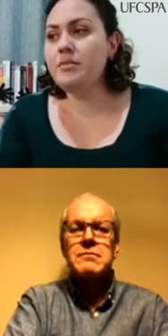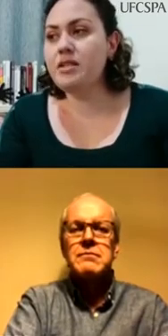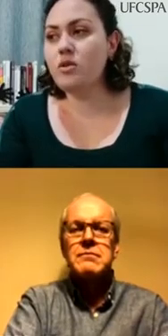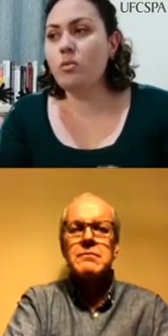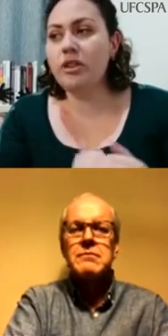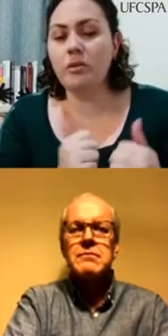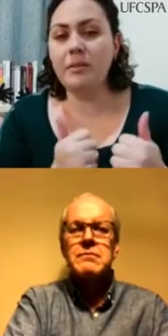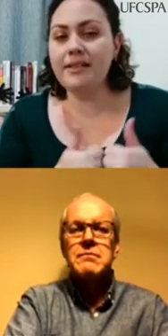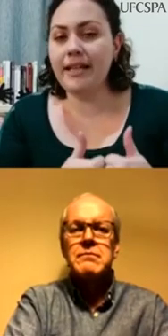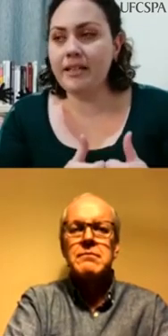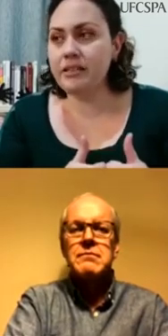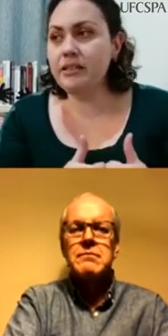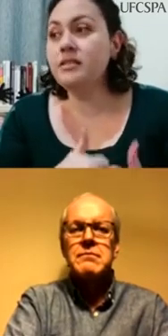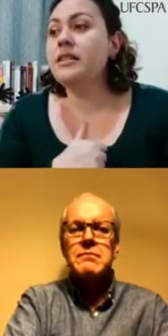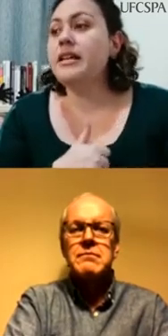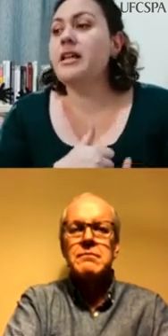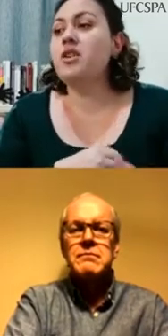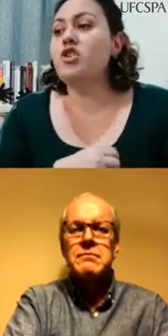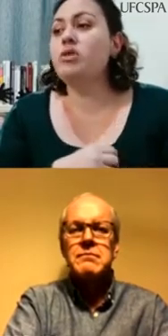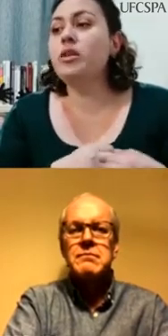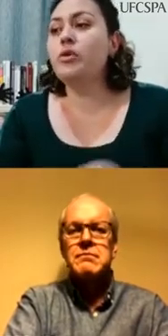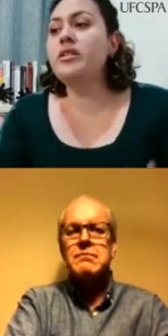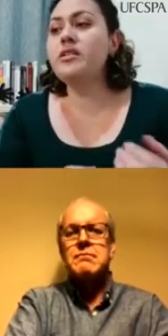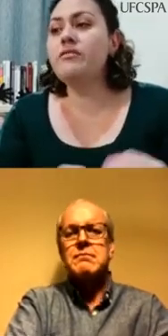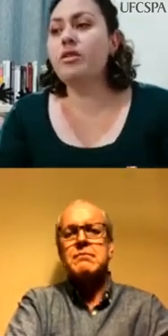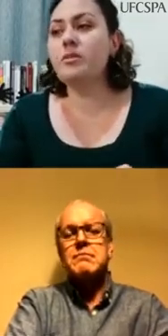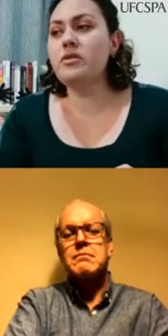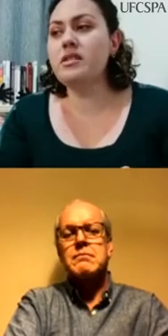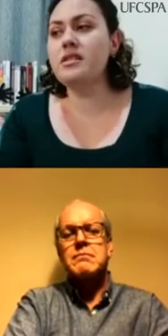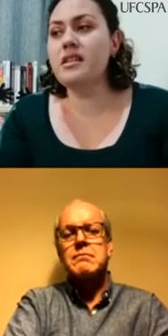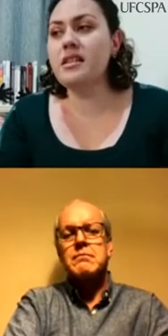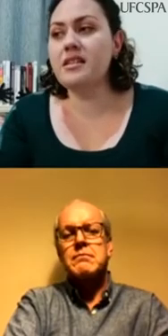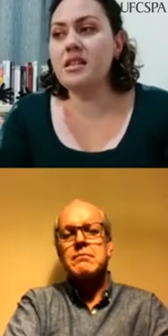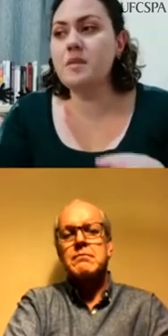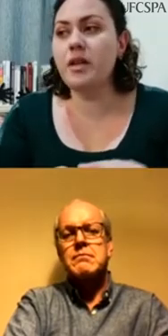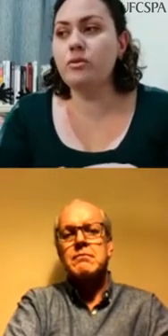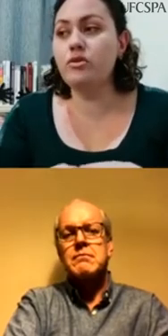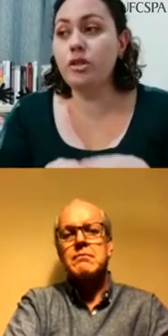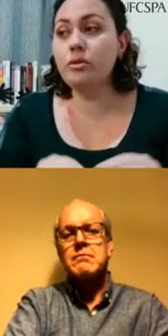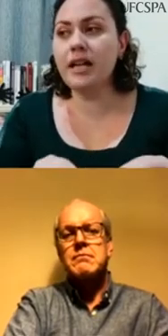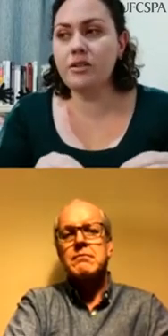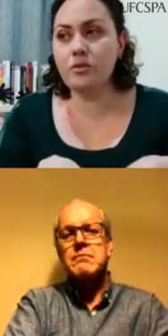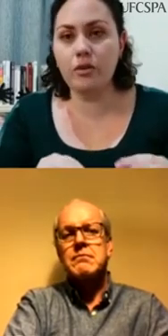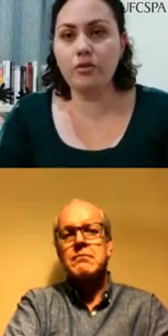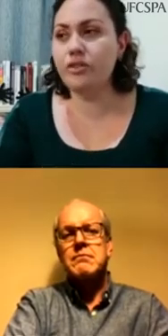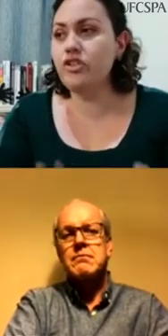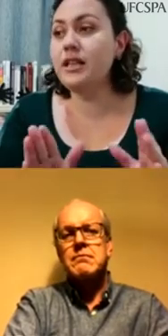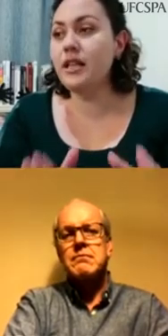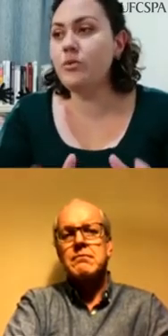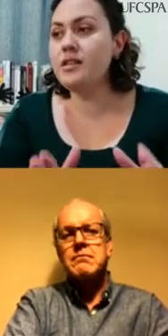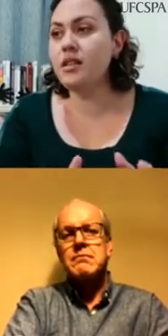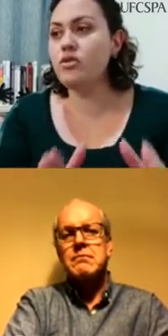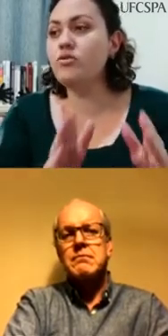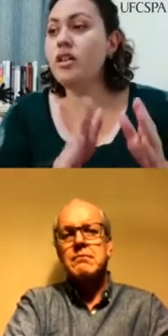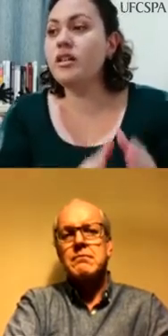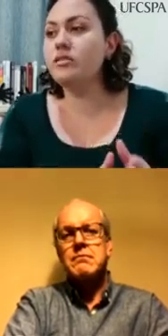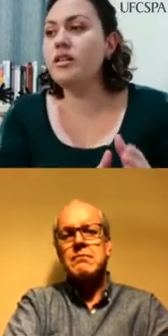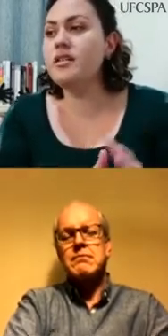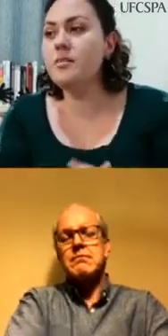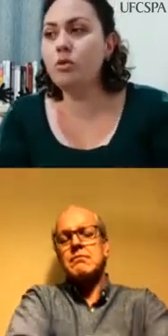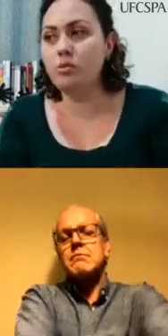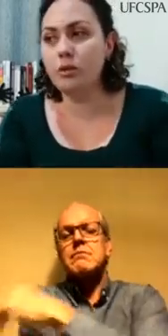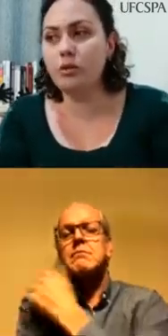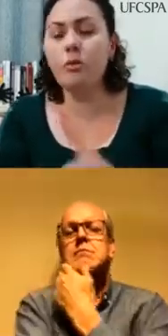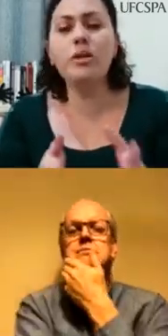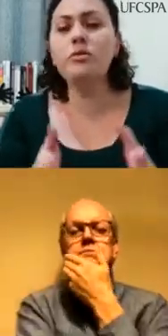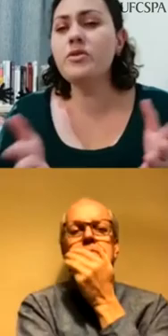têm a Libras como língua materna, imagino que muitas informações essenciais a respeito de cuidados com a Covid não estejam chegando a